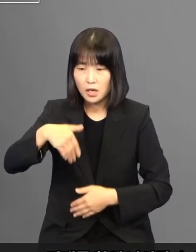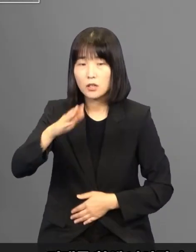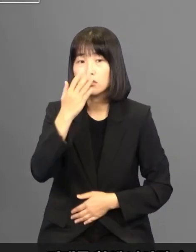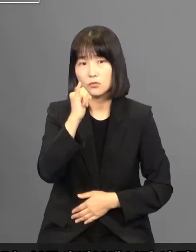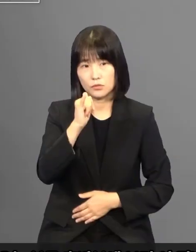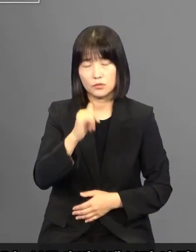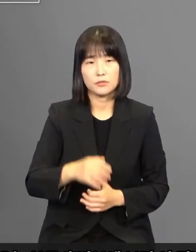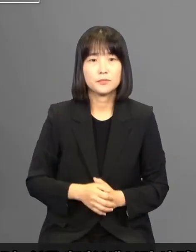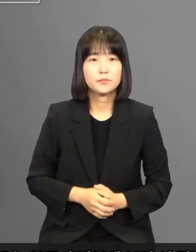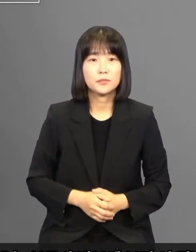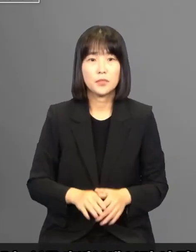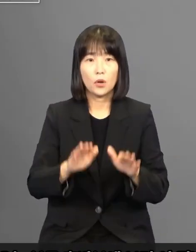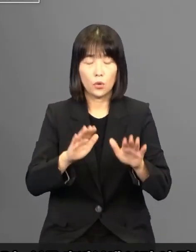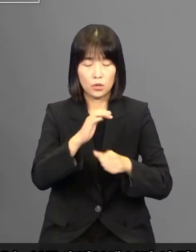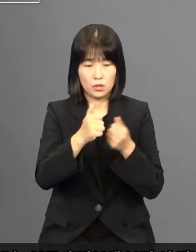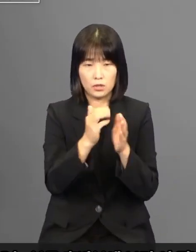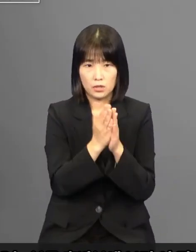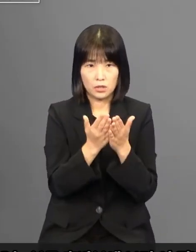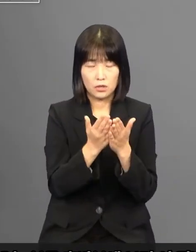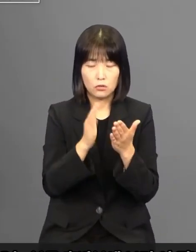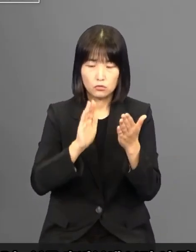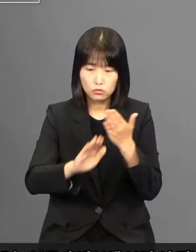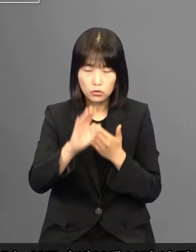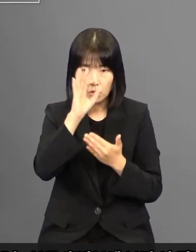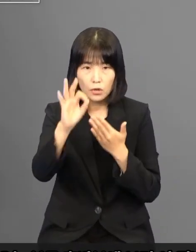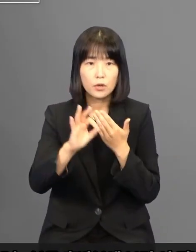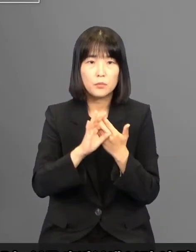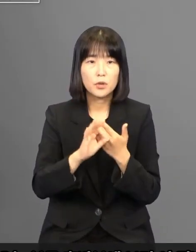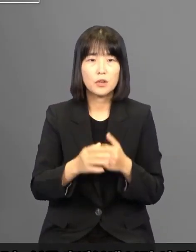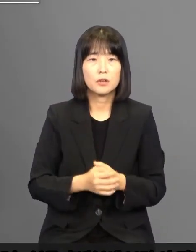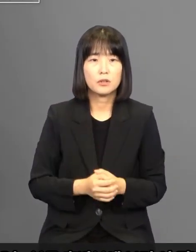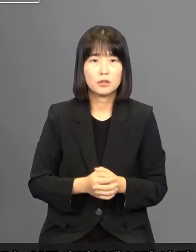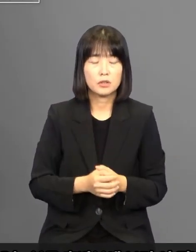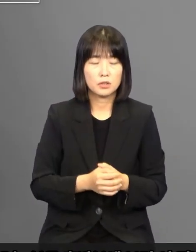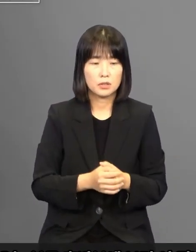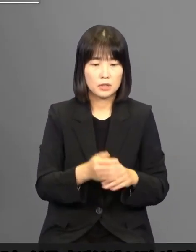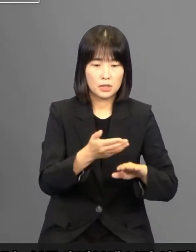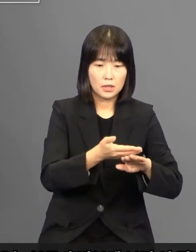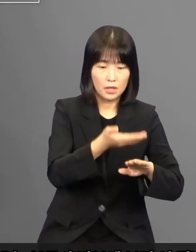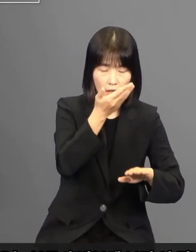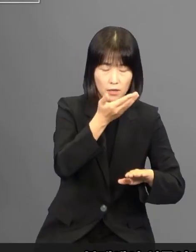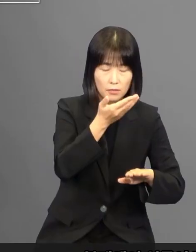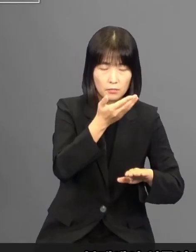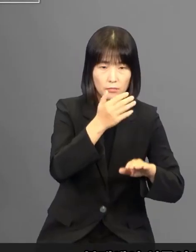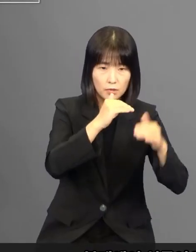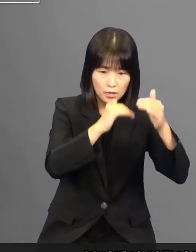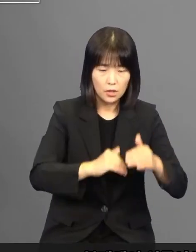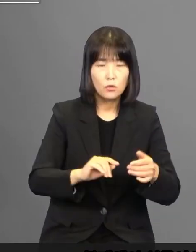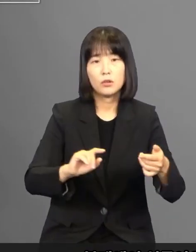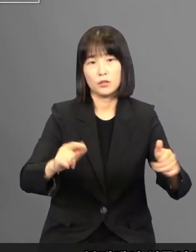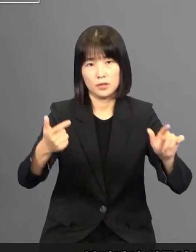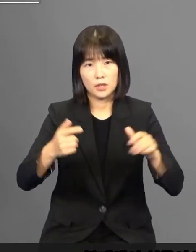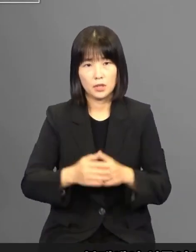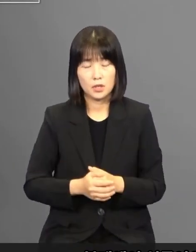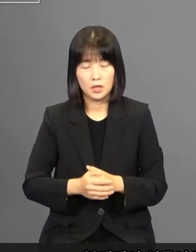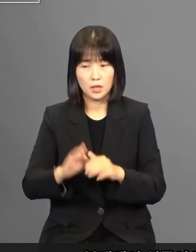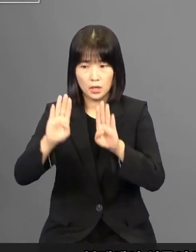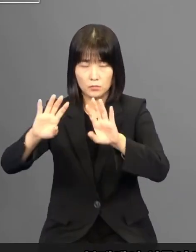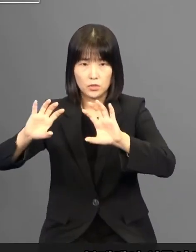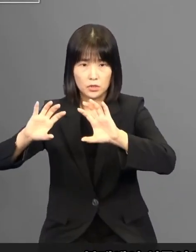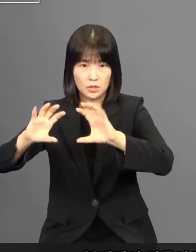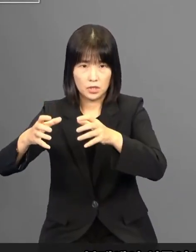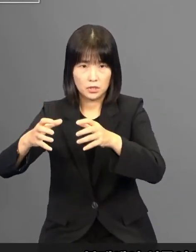마련된다는 것입니다. 오늘 본문 후반부에 보면 이 전반부의 내용과 전혀 다른 내용이 나옵니다. 블레셋이 쳐들어오는데